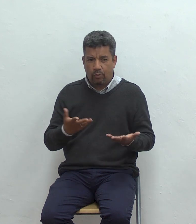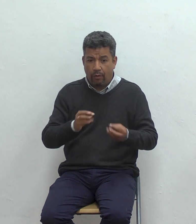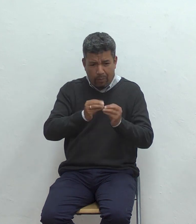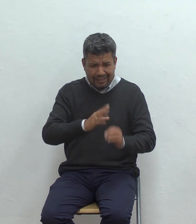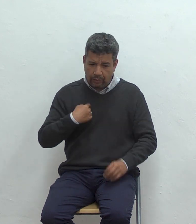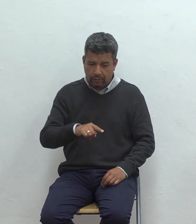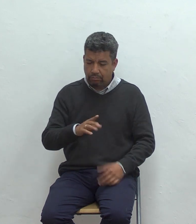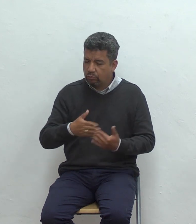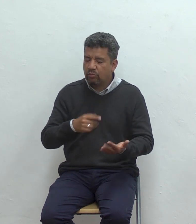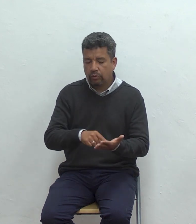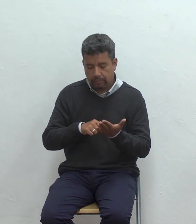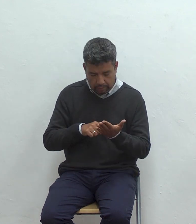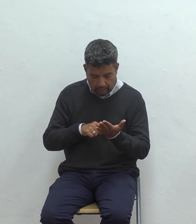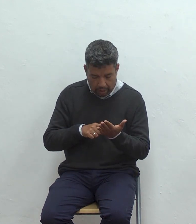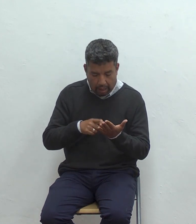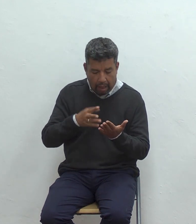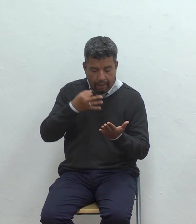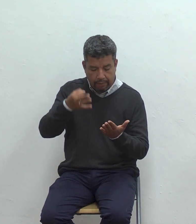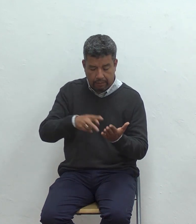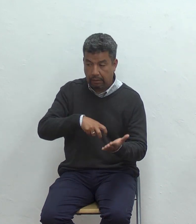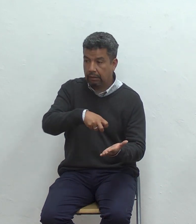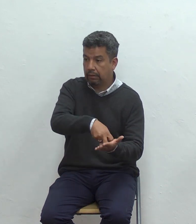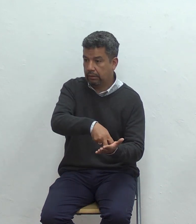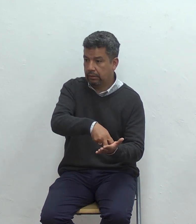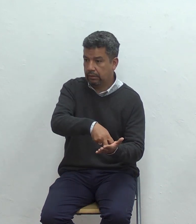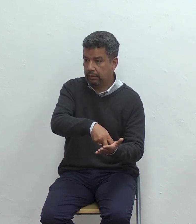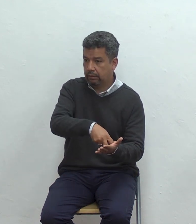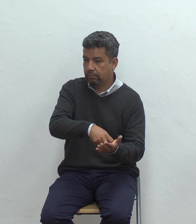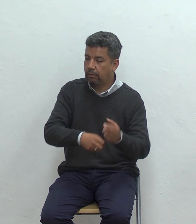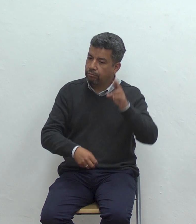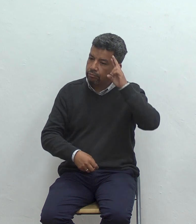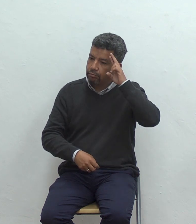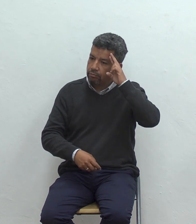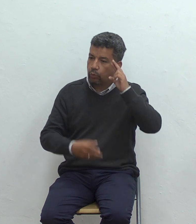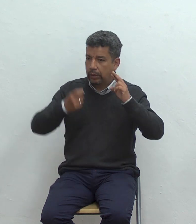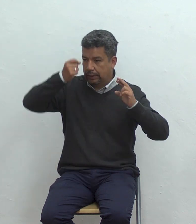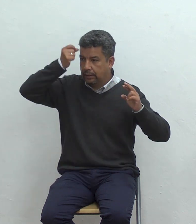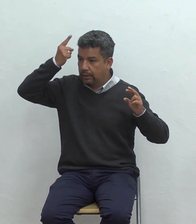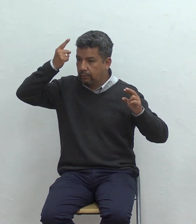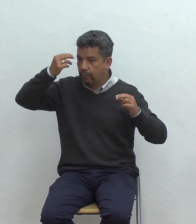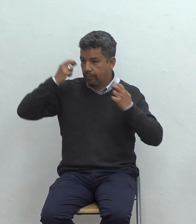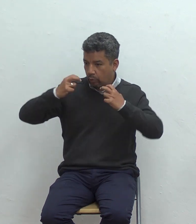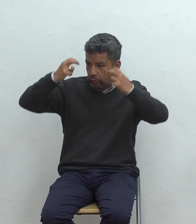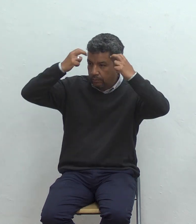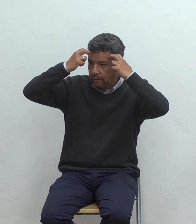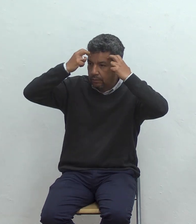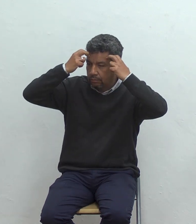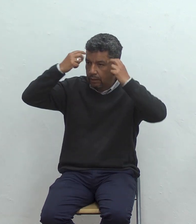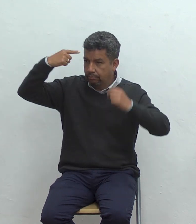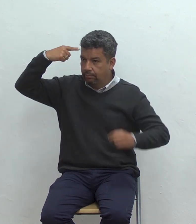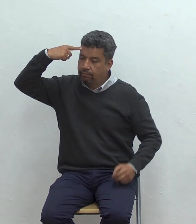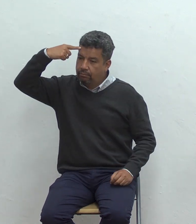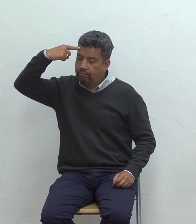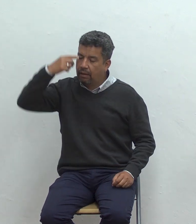es. Muestre a ver, sí, es verdad. Entonces con el razonamiento, con el entendimiento, con el conocimiento, con el